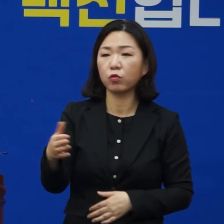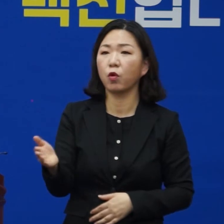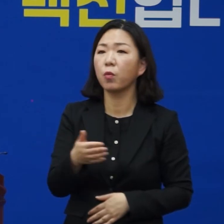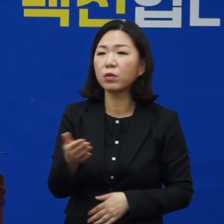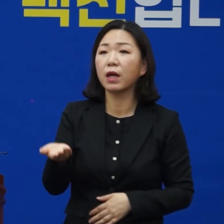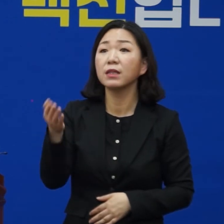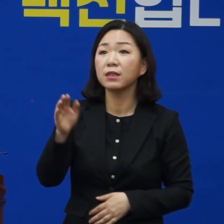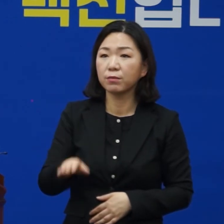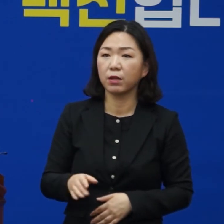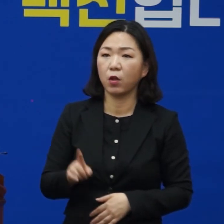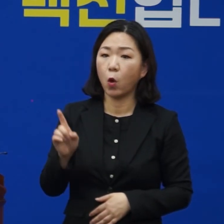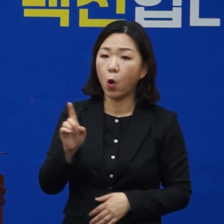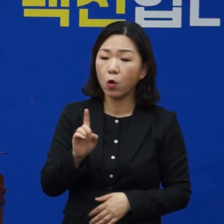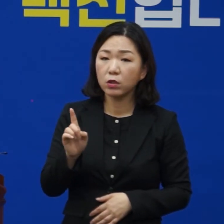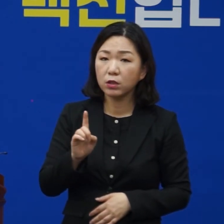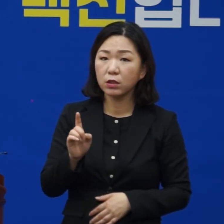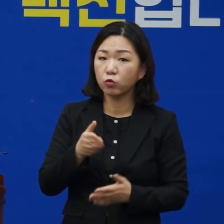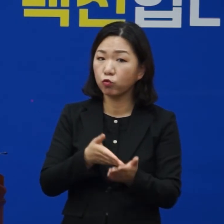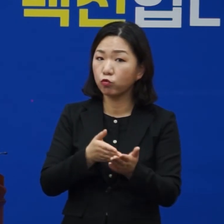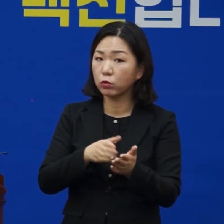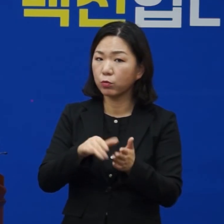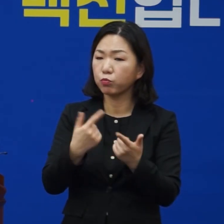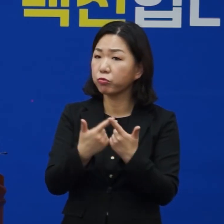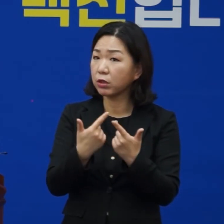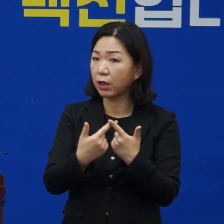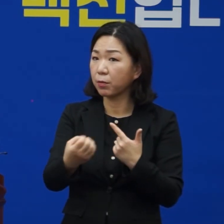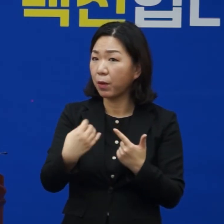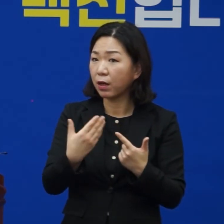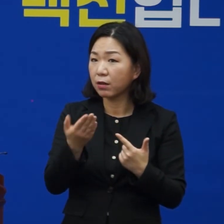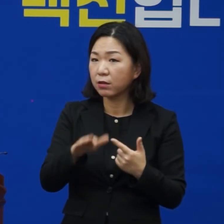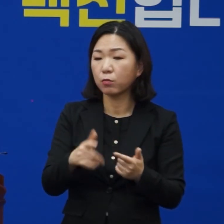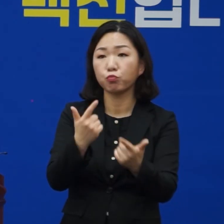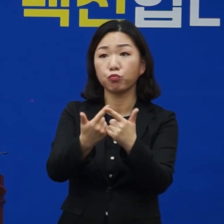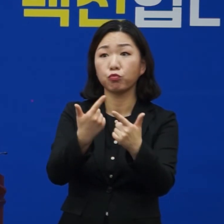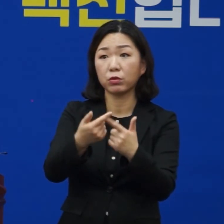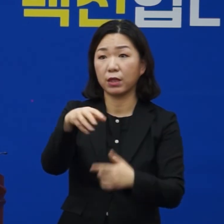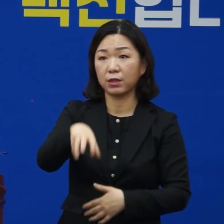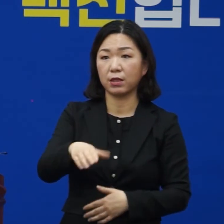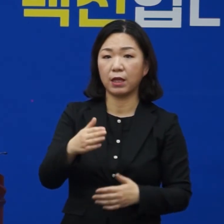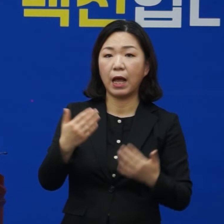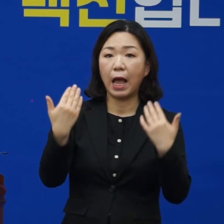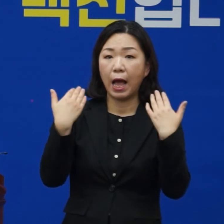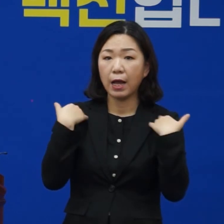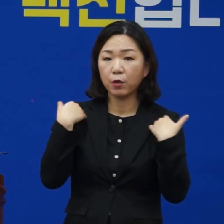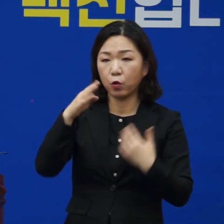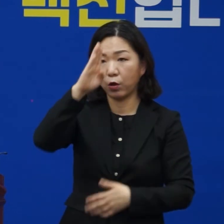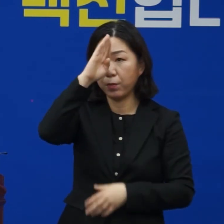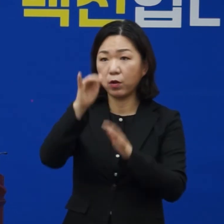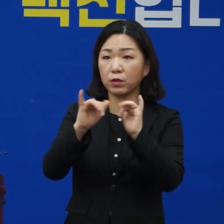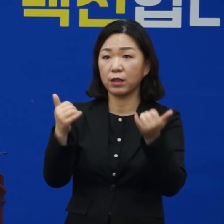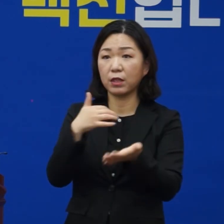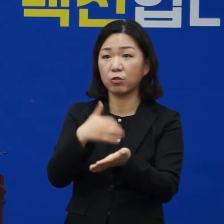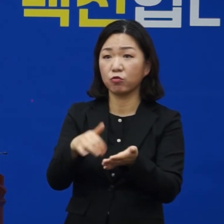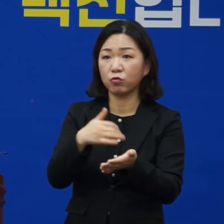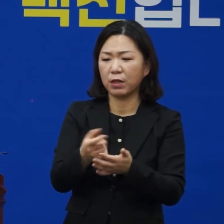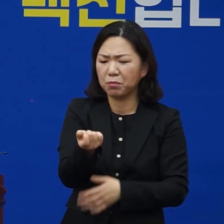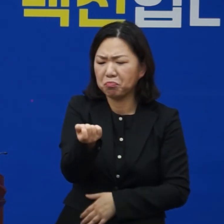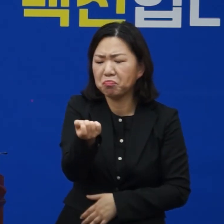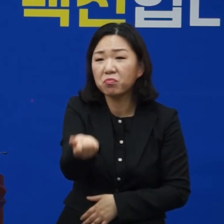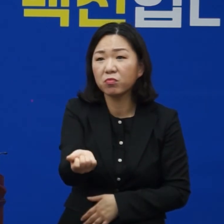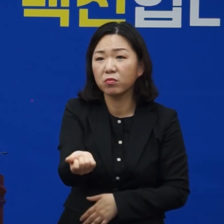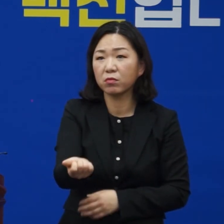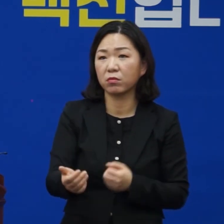다만 어떤 언론에서 부산 예를 들었는데 부산은 학교 확진 환자들이 발생 건수가 굉장히 낮기